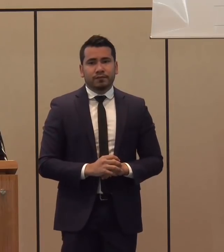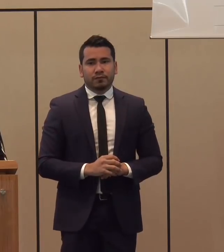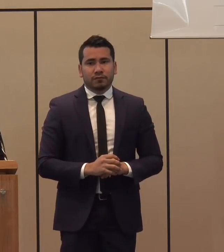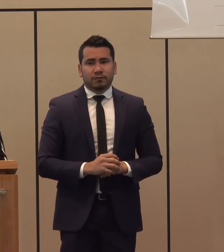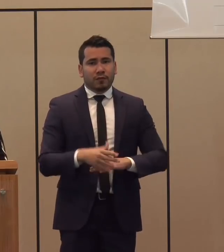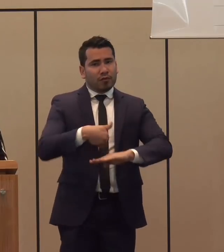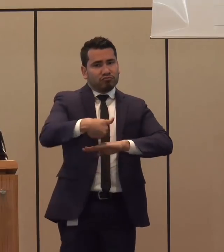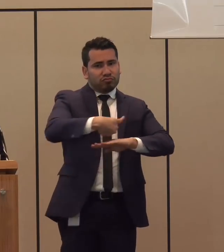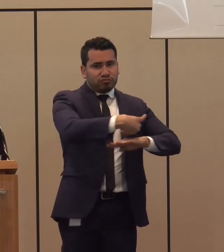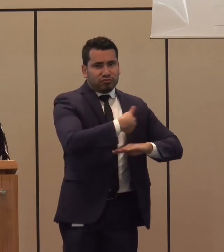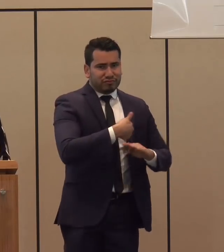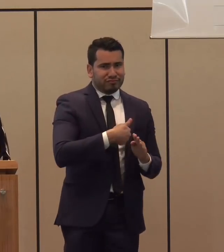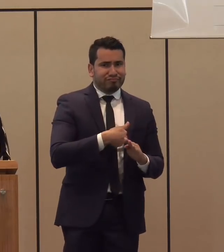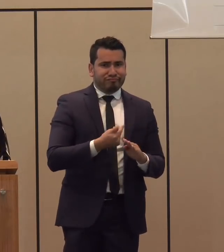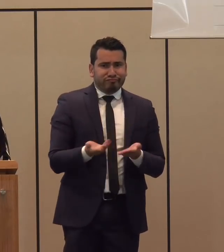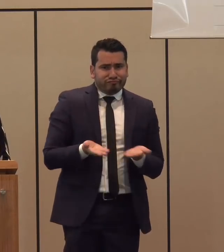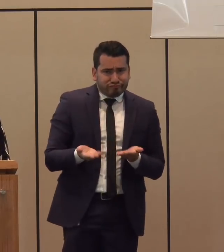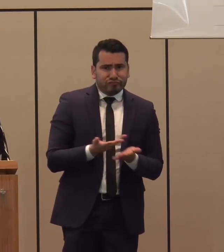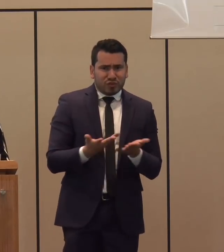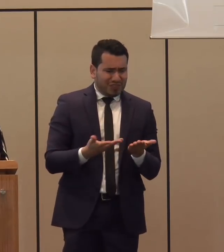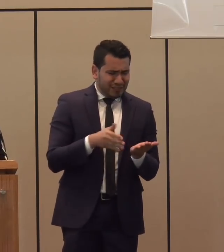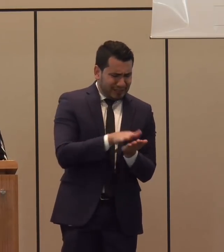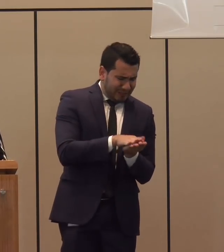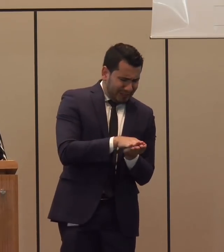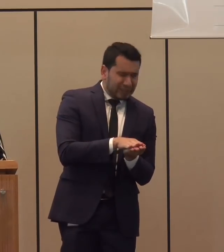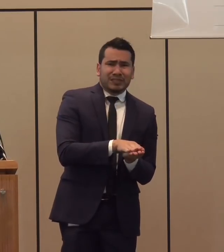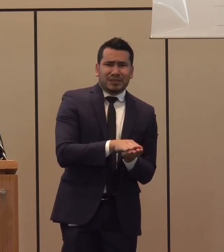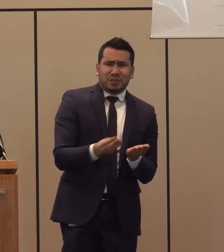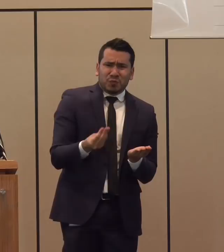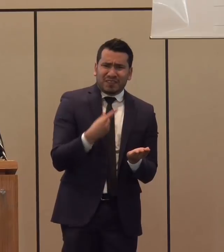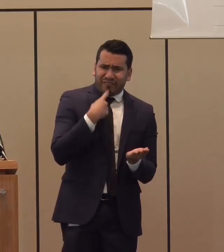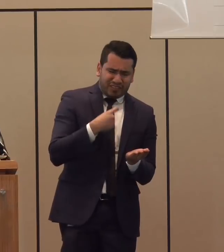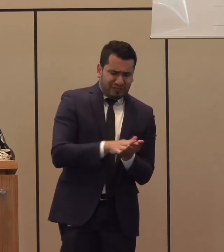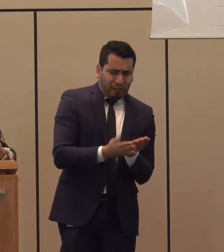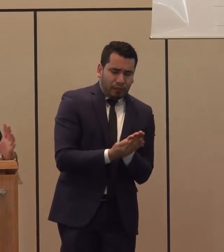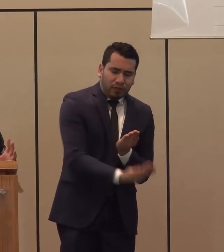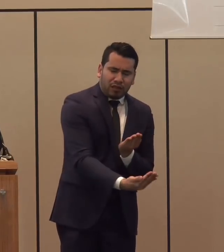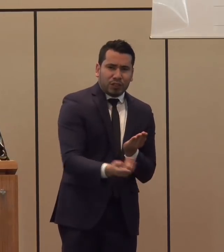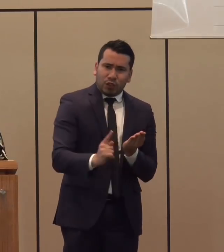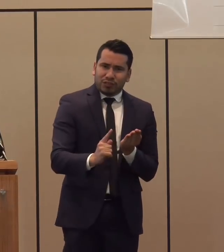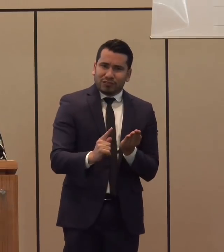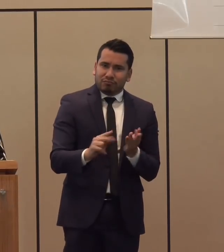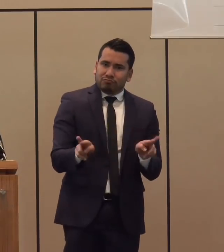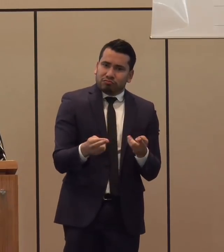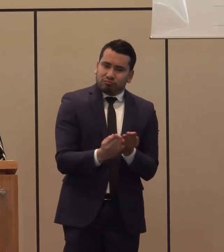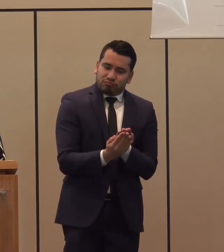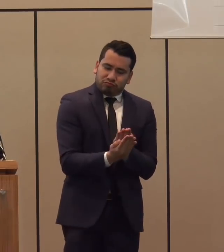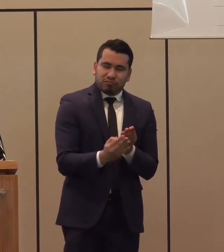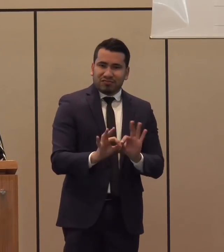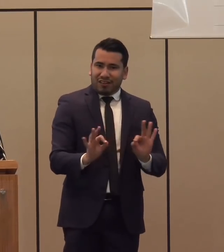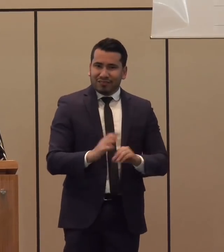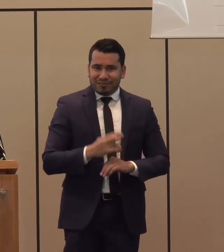solicitudes de trámites que podríamos o eliminar o simplificar o automatizar ya hicimos como un análisis de eso